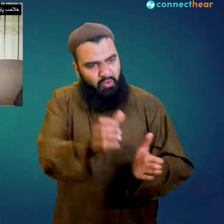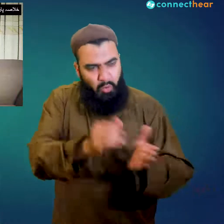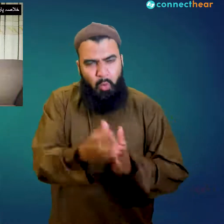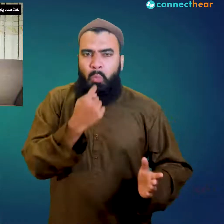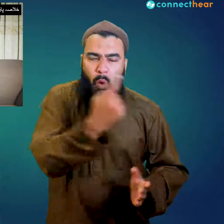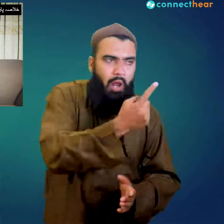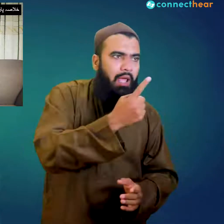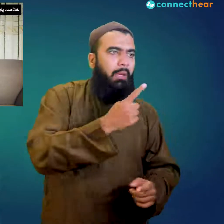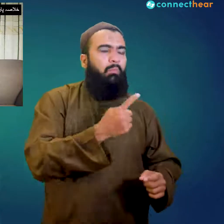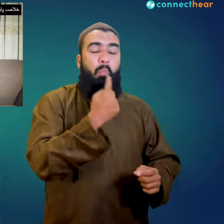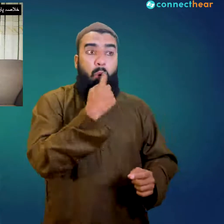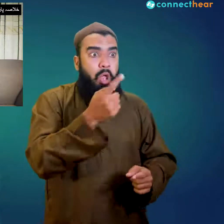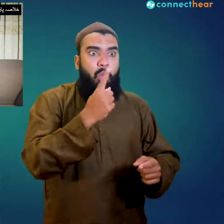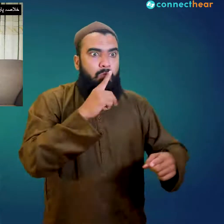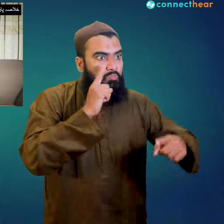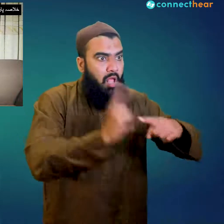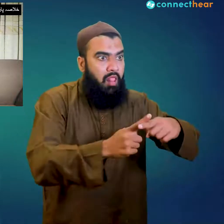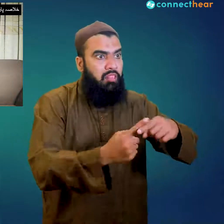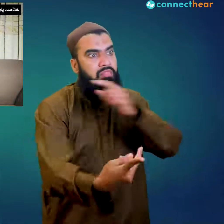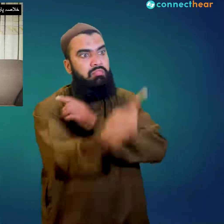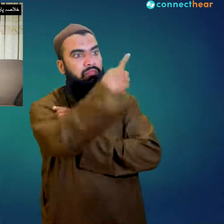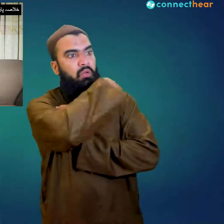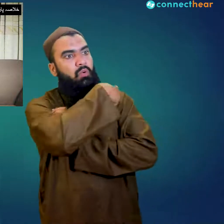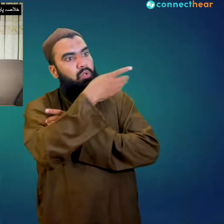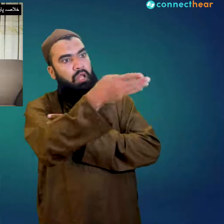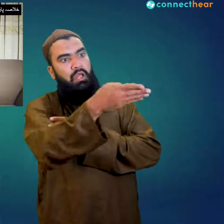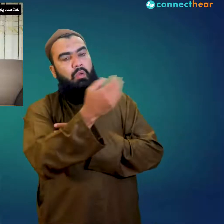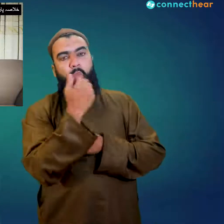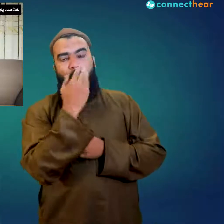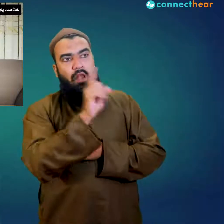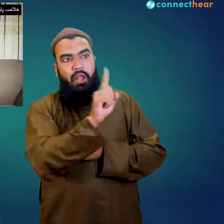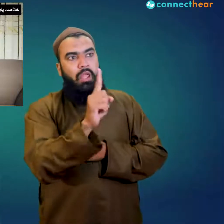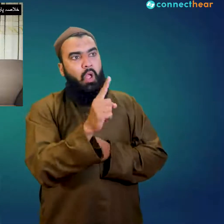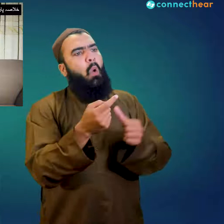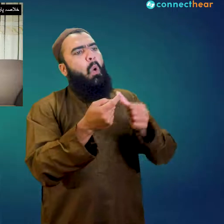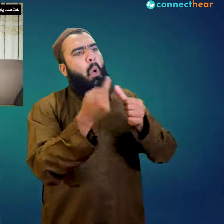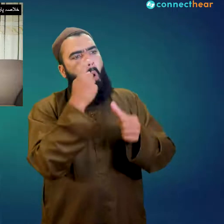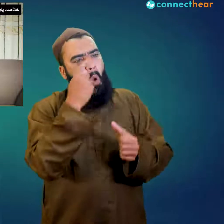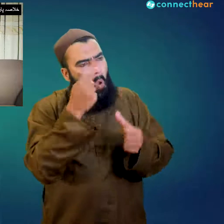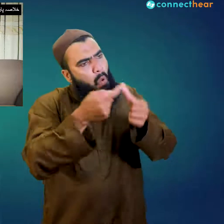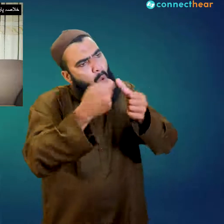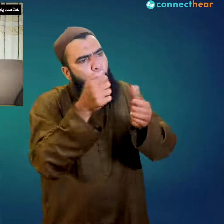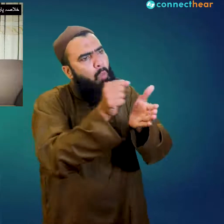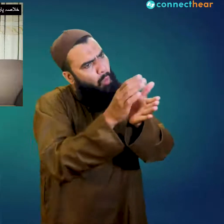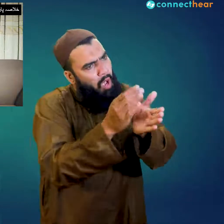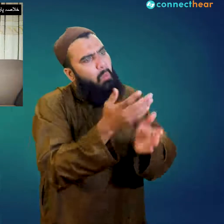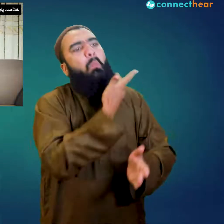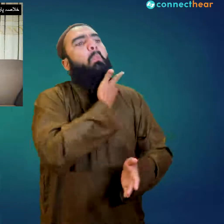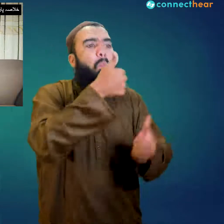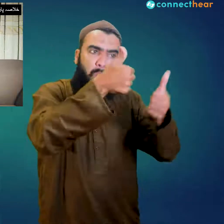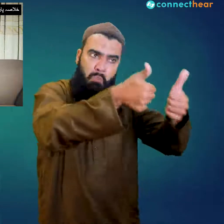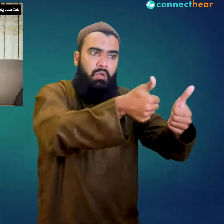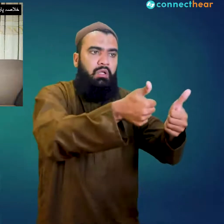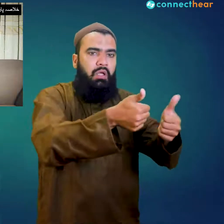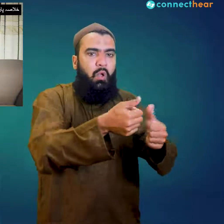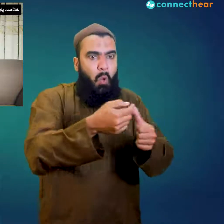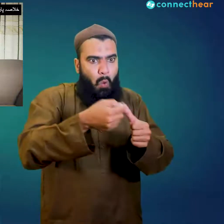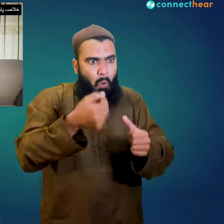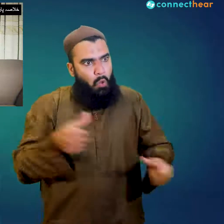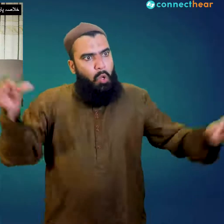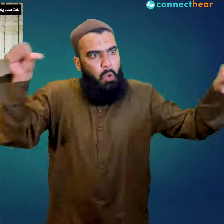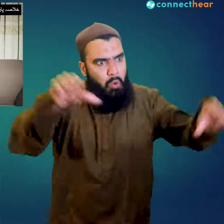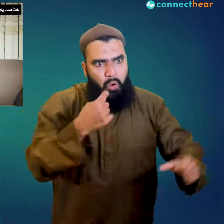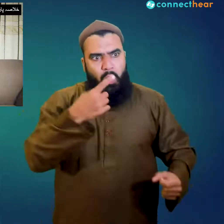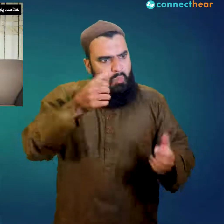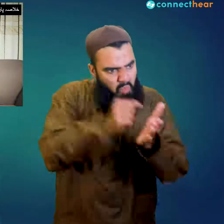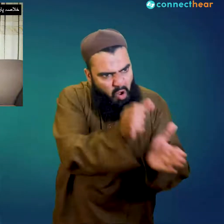انتہائی گناہ کا کام ہے۔ آیت 5 اور 6، وَلَا تُؤْتُوا السُّفَهَاءَ أَمْوَالَكُمْ۔ یہاں